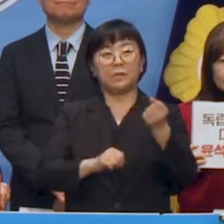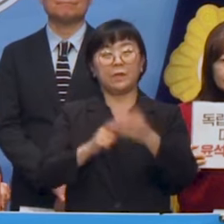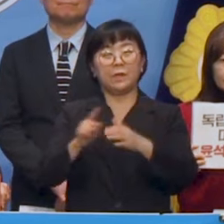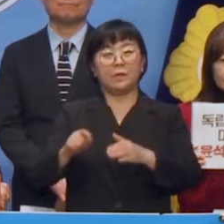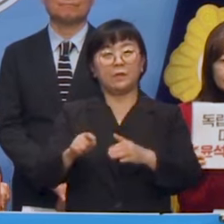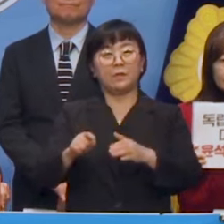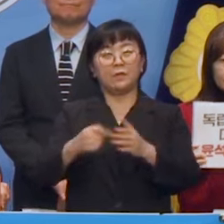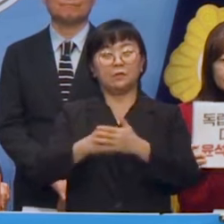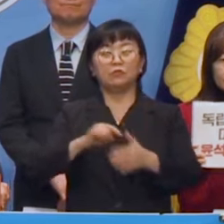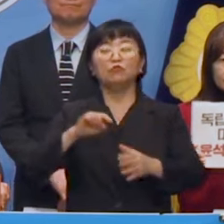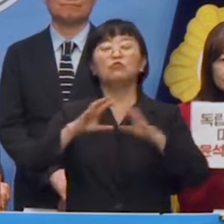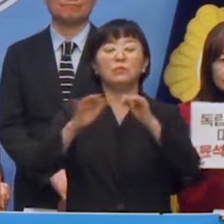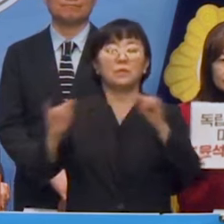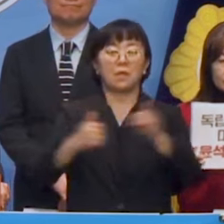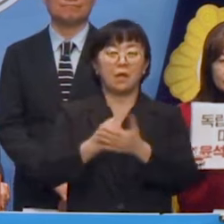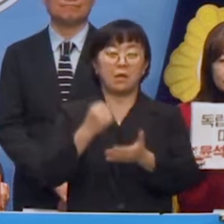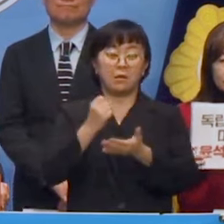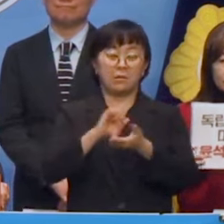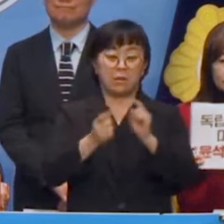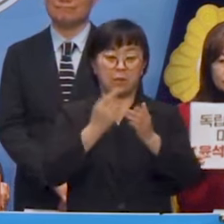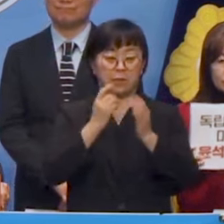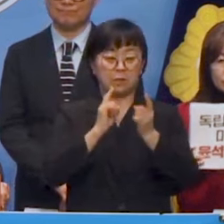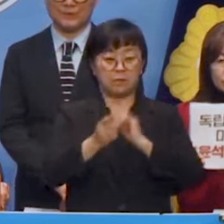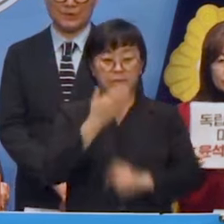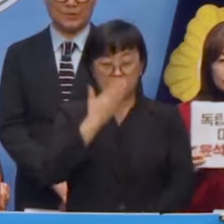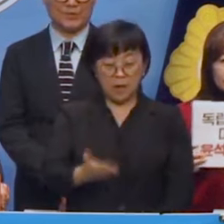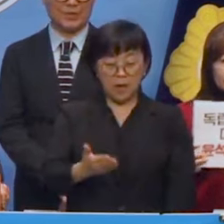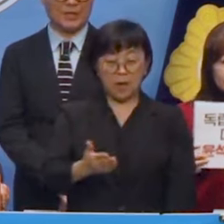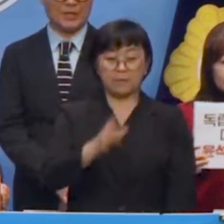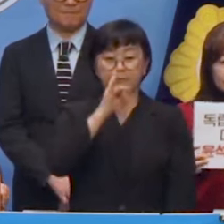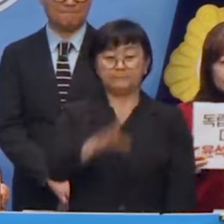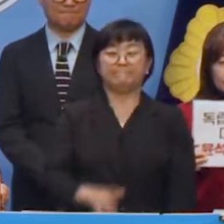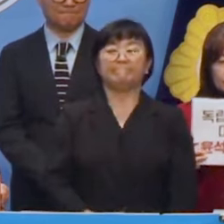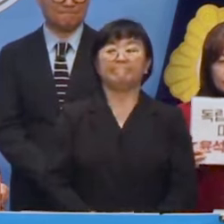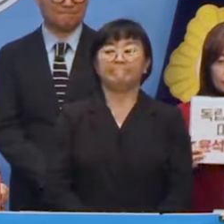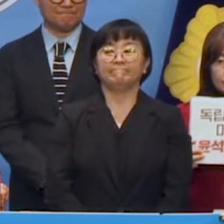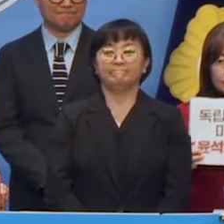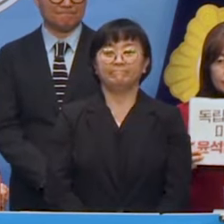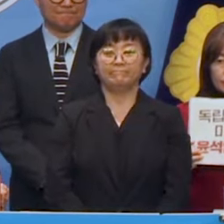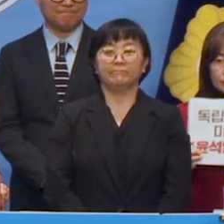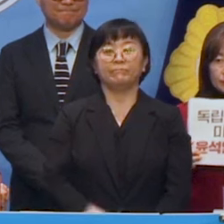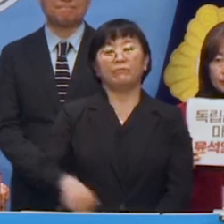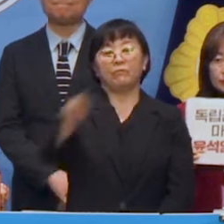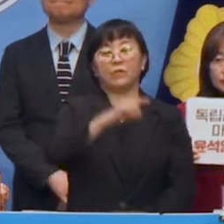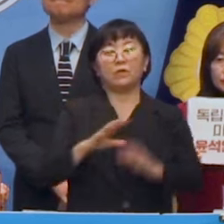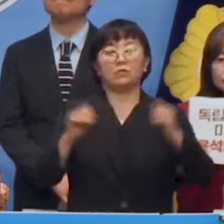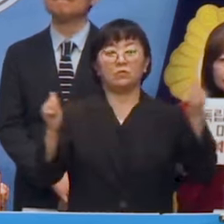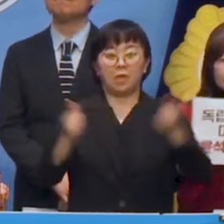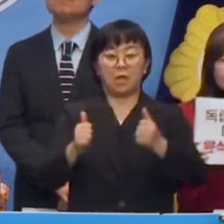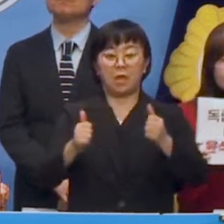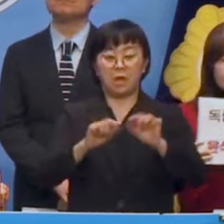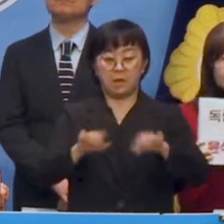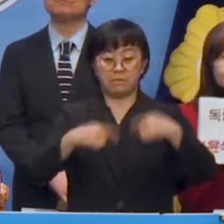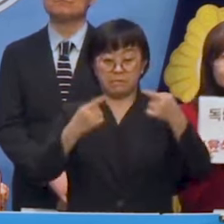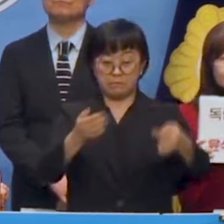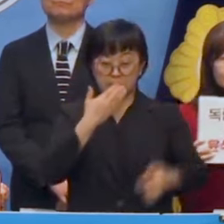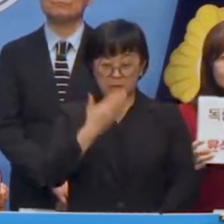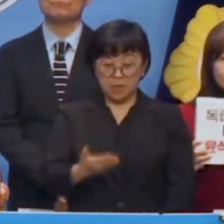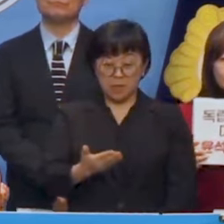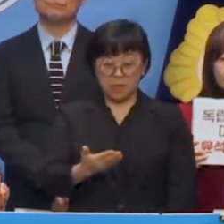세력이 국민의 대변인이 될 수 있겠습니까? 없습니다. 그들이 국회에 진출하는 것